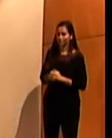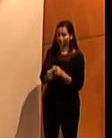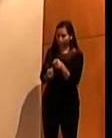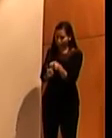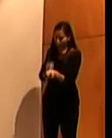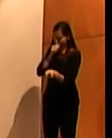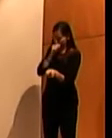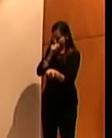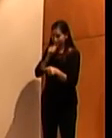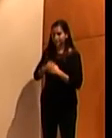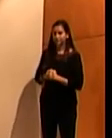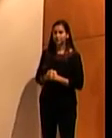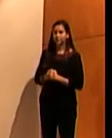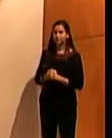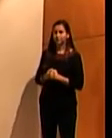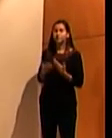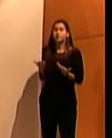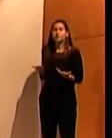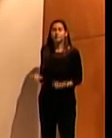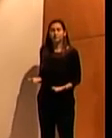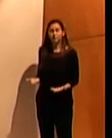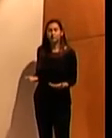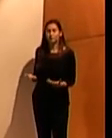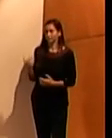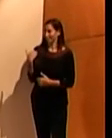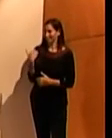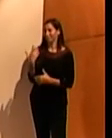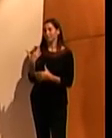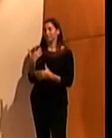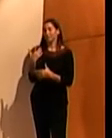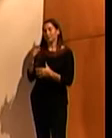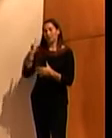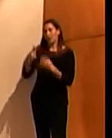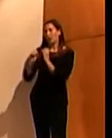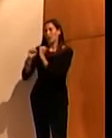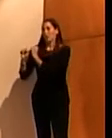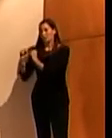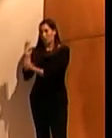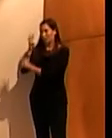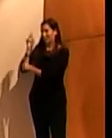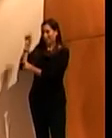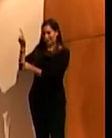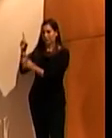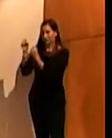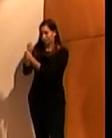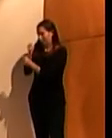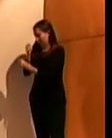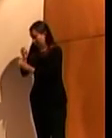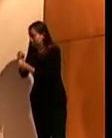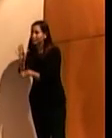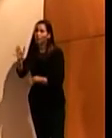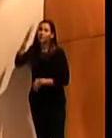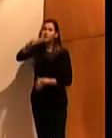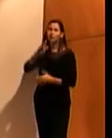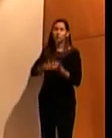Alors, les projets. Ben, là, c'est vrai qu'on a été beaucoup mobilisés sur ce projet. Il faut savoir, donc, l'association, on l'a créée en